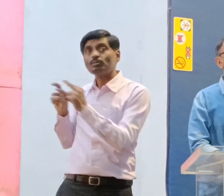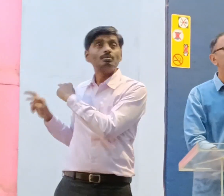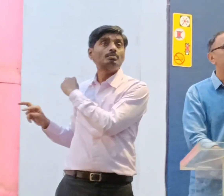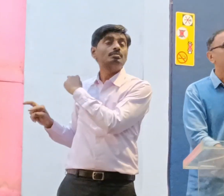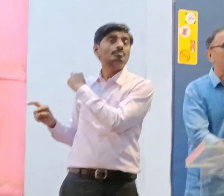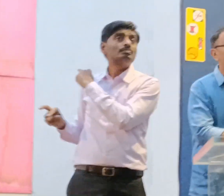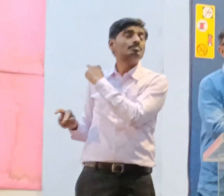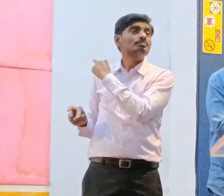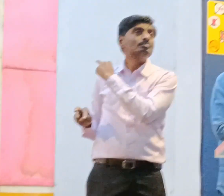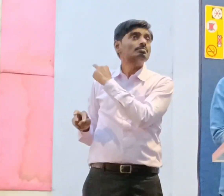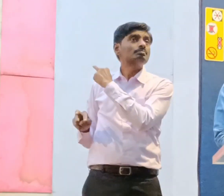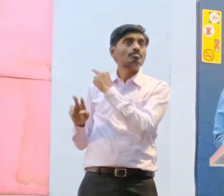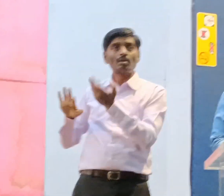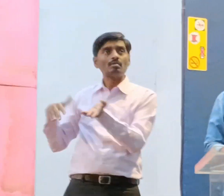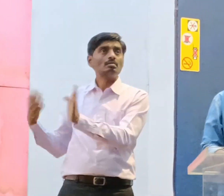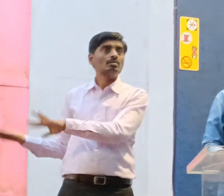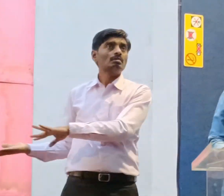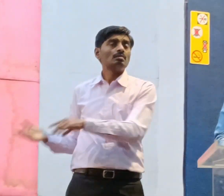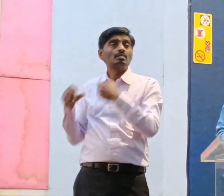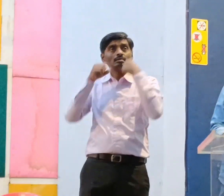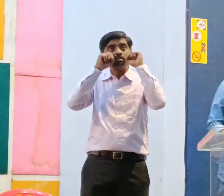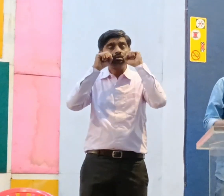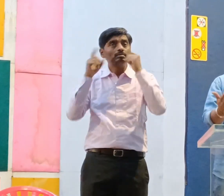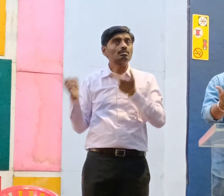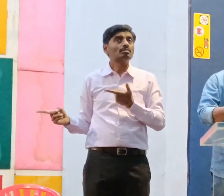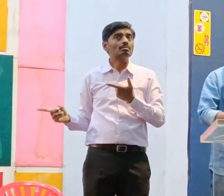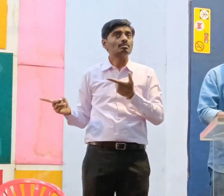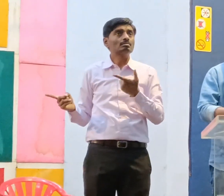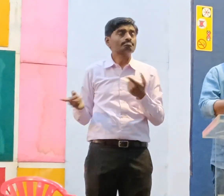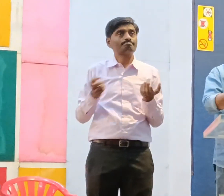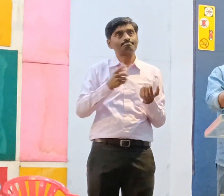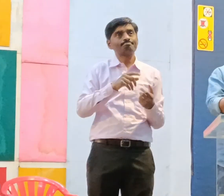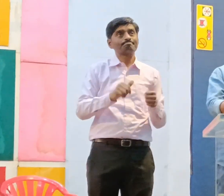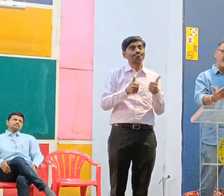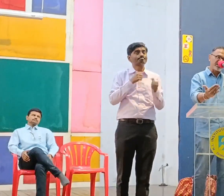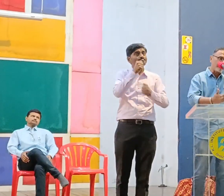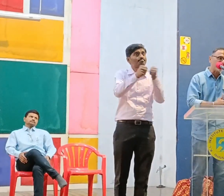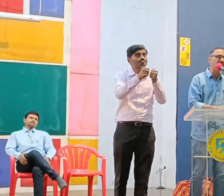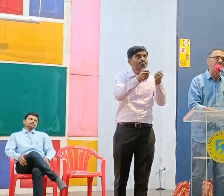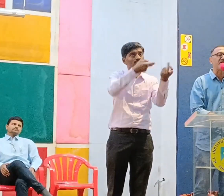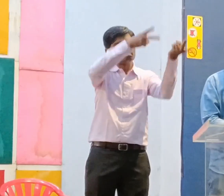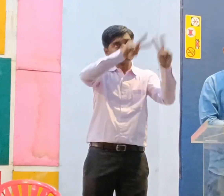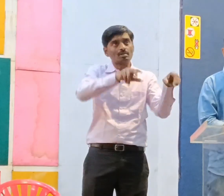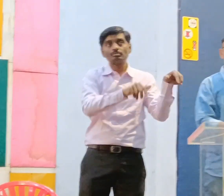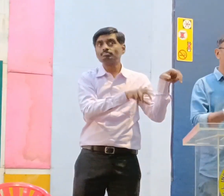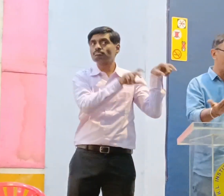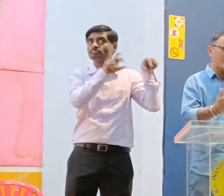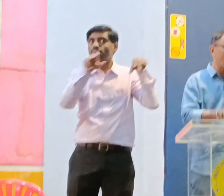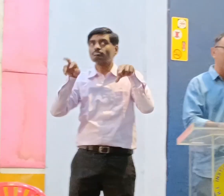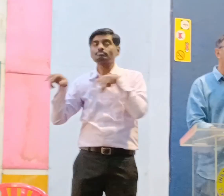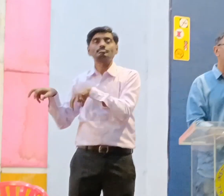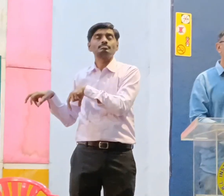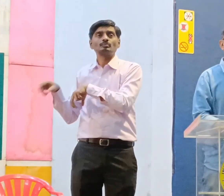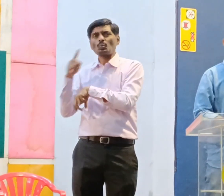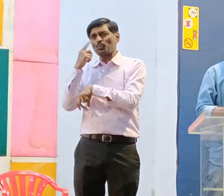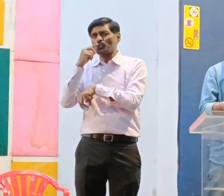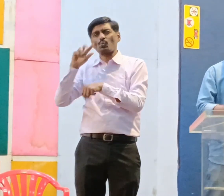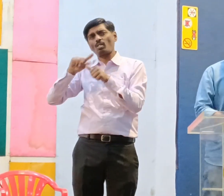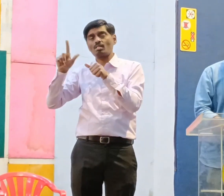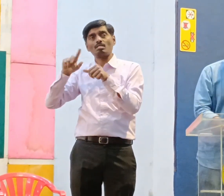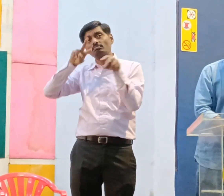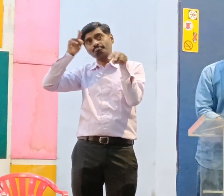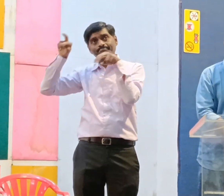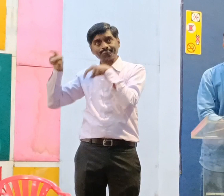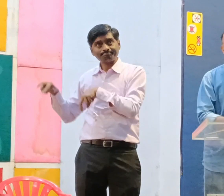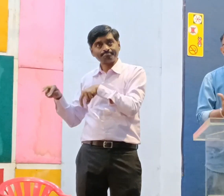છે, તો આ બાળકી પડી ગઈ છે, રોવે છે, એટલે બધા જે દોડનારા છે બધા પાછા ફરે છે, છોકરા છોકરીઓ બધા છે એમાં, એ